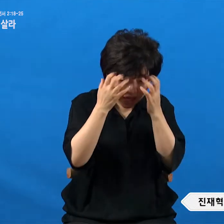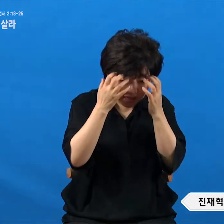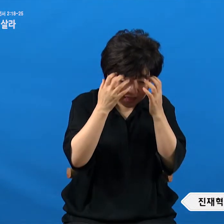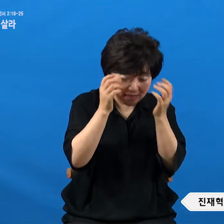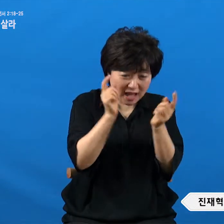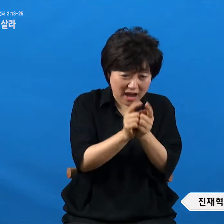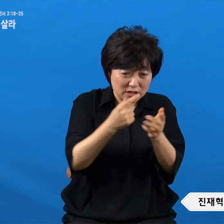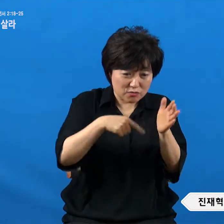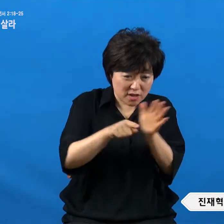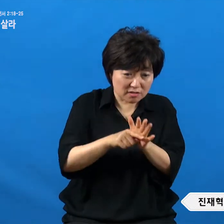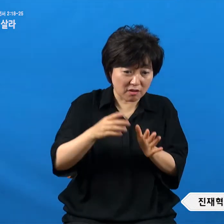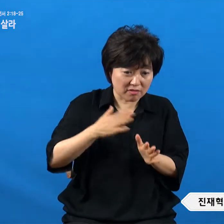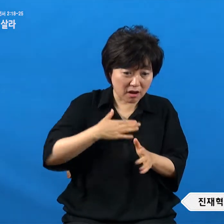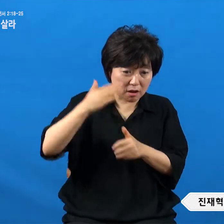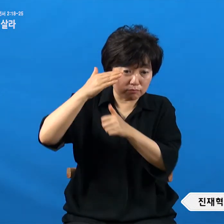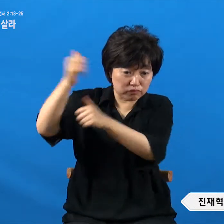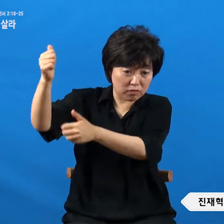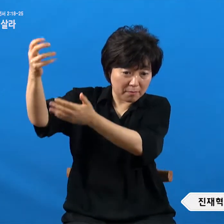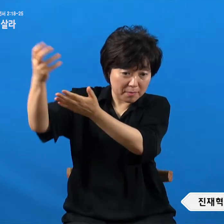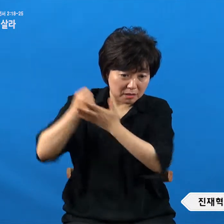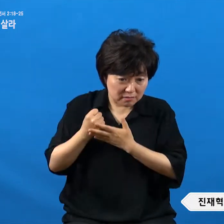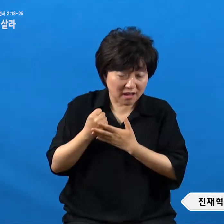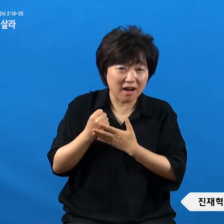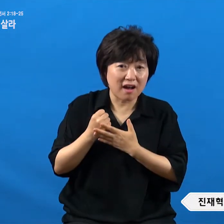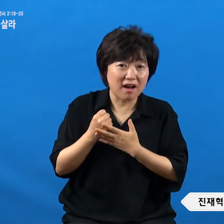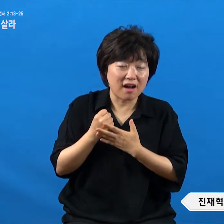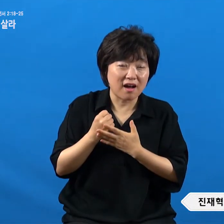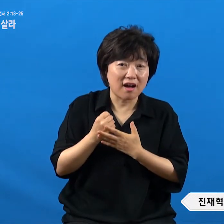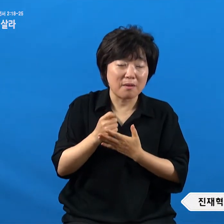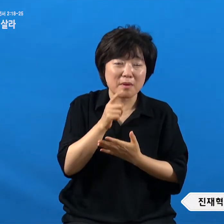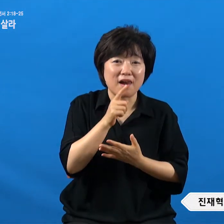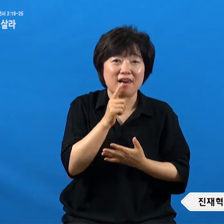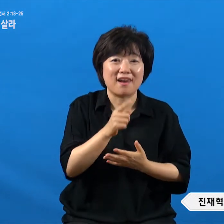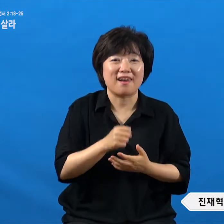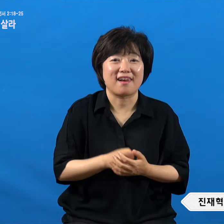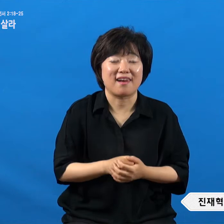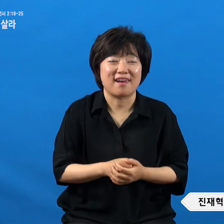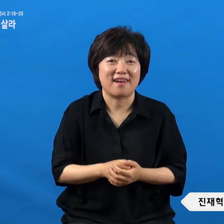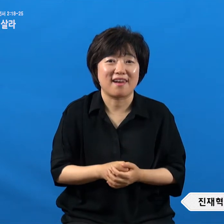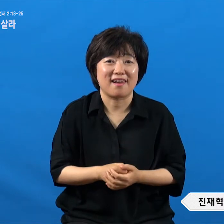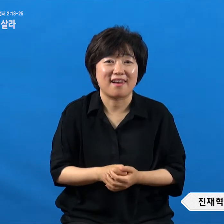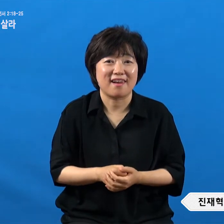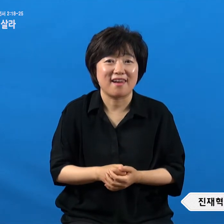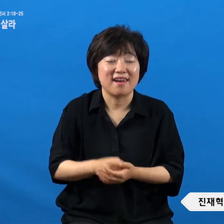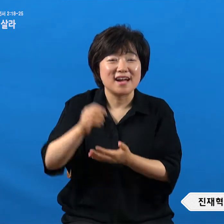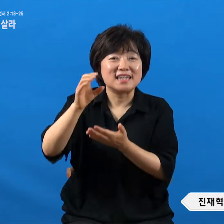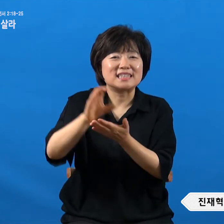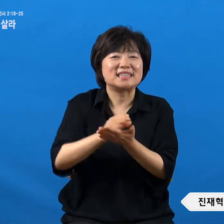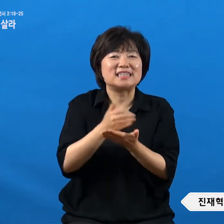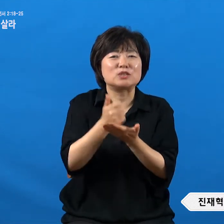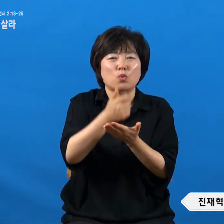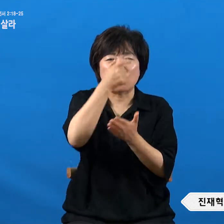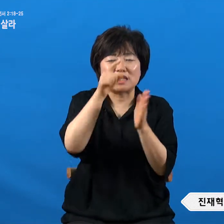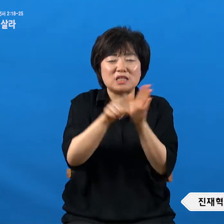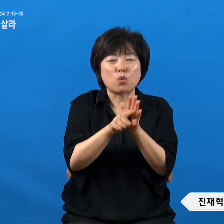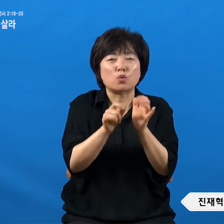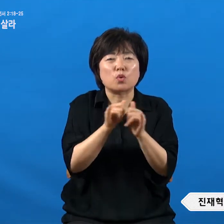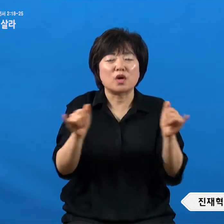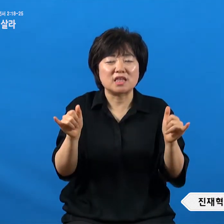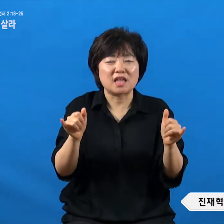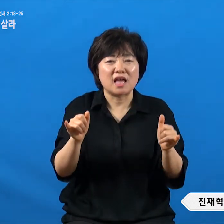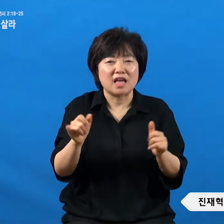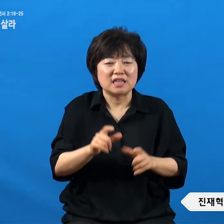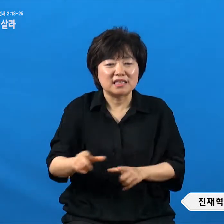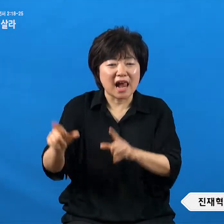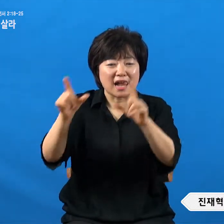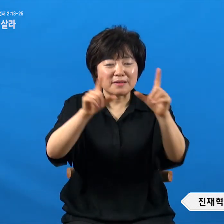이것을 위하여 부르심을 받았다라고 말씀하고 있음을 봅니다. 그리스도인의 삶은